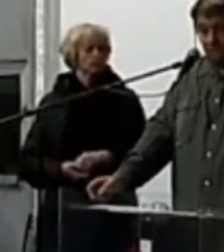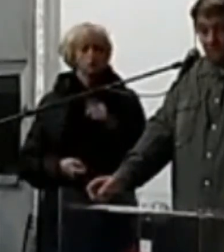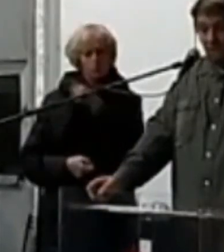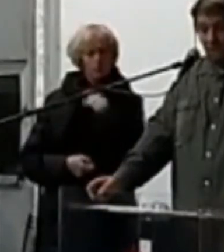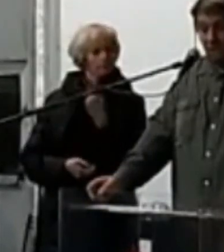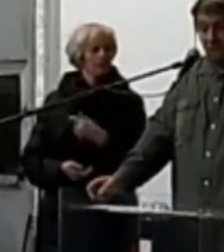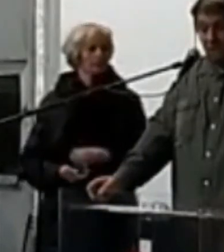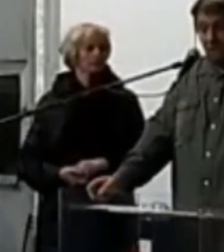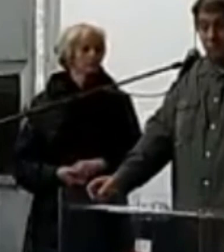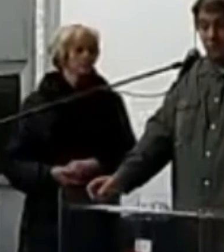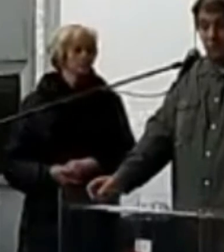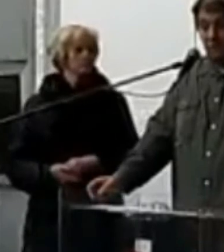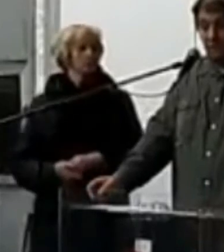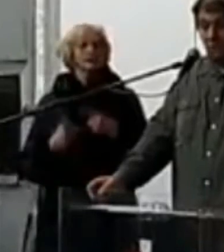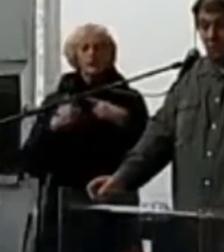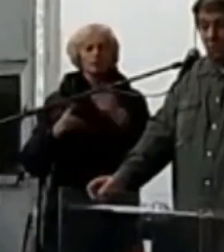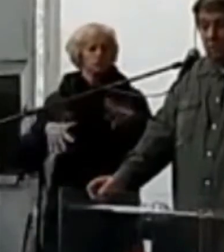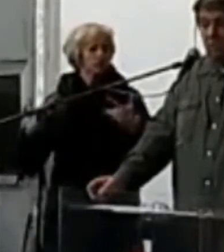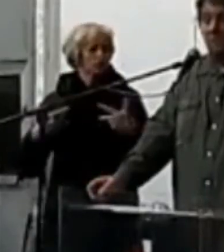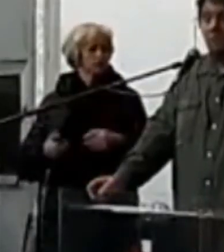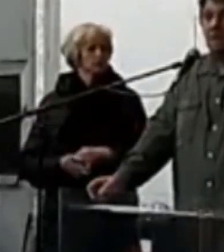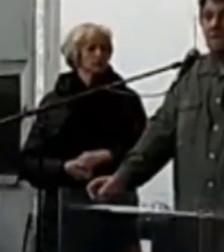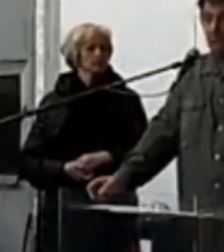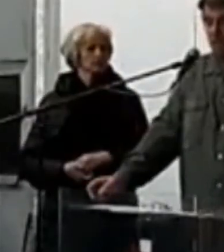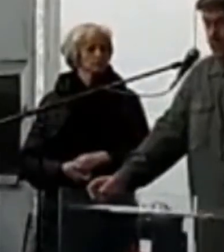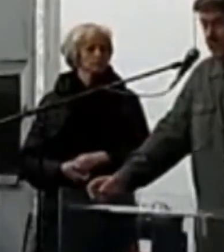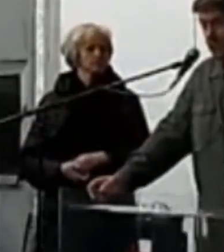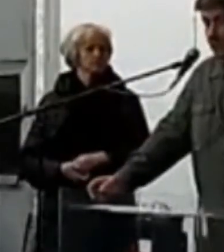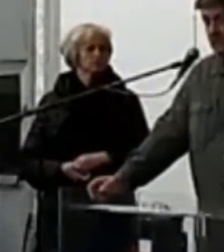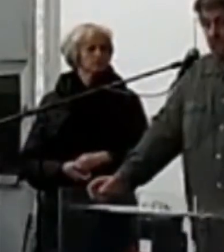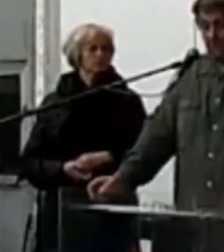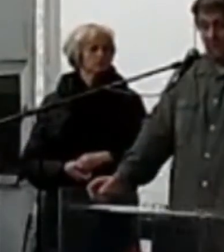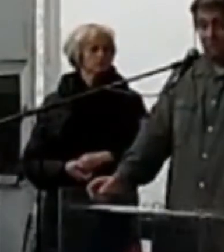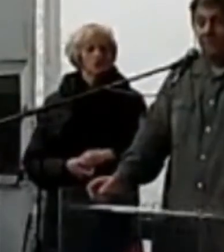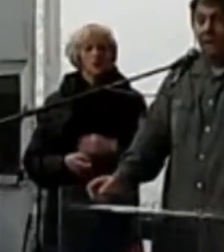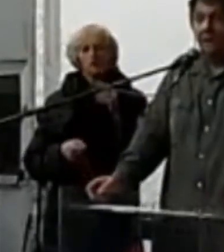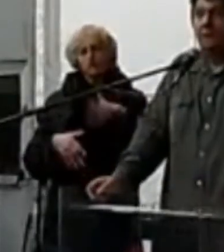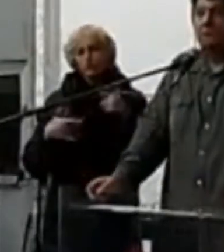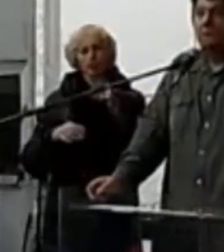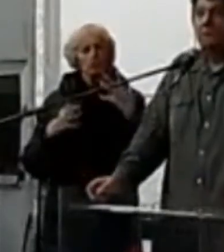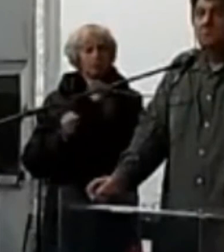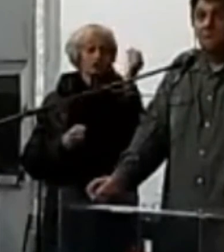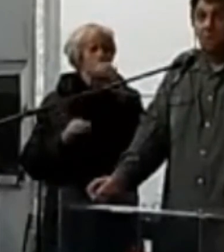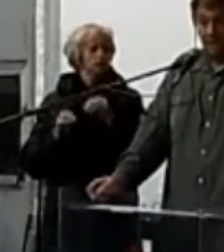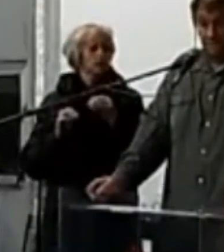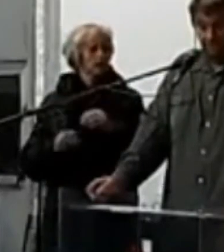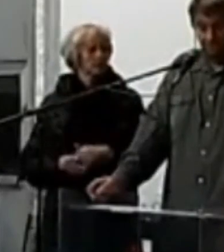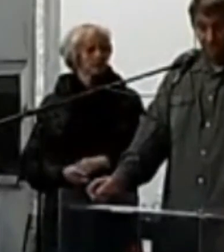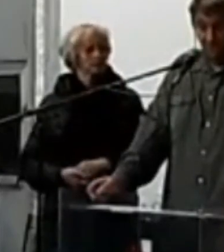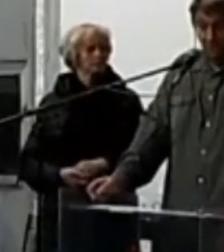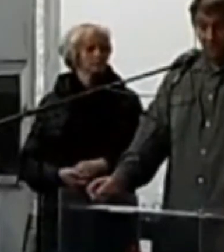nama. Terapiju životinjama je dugo godina dokazana uspješna terapija. Dakle, kamo